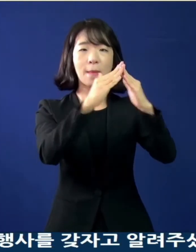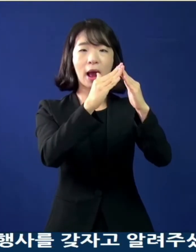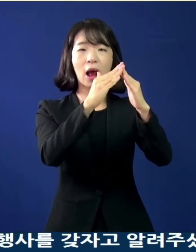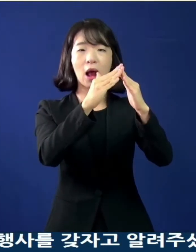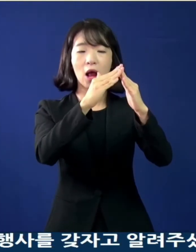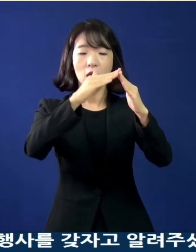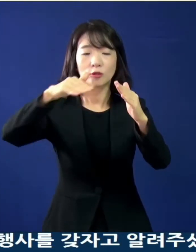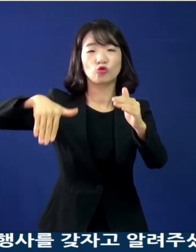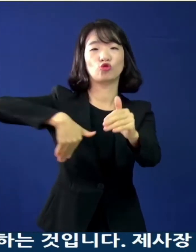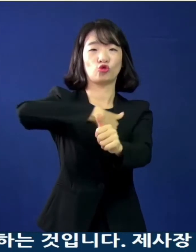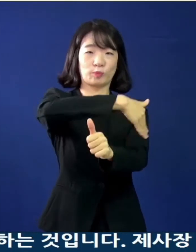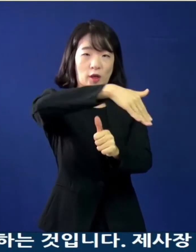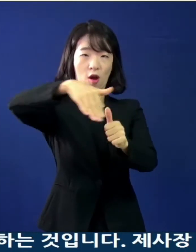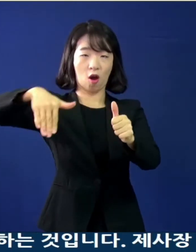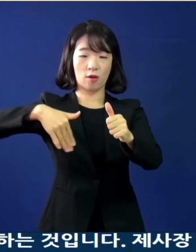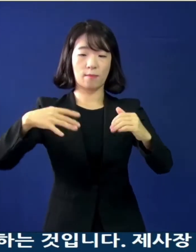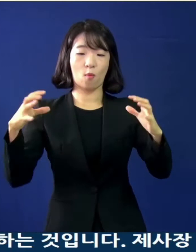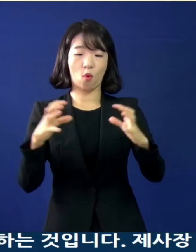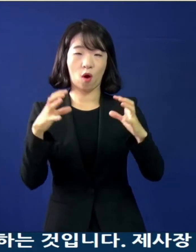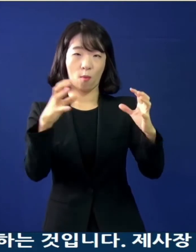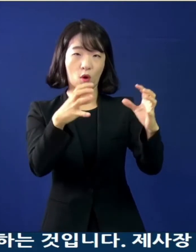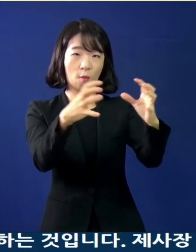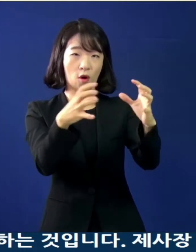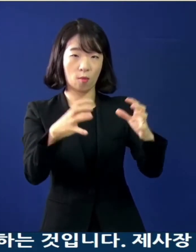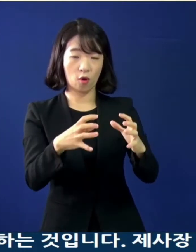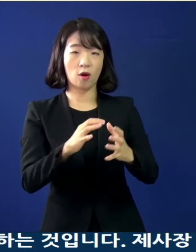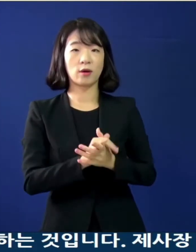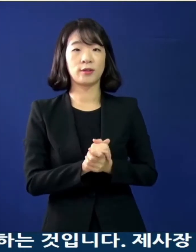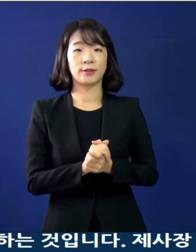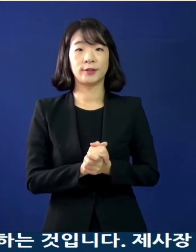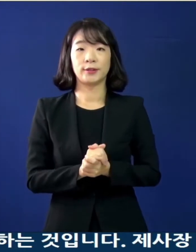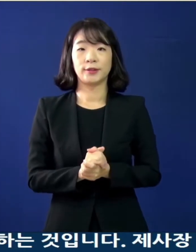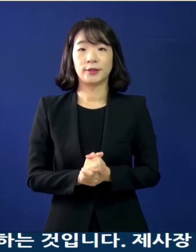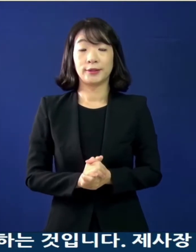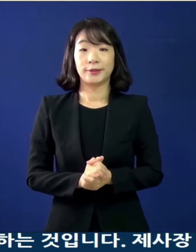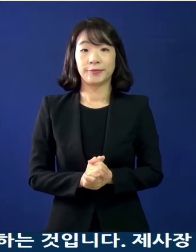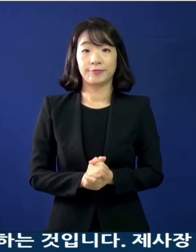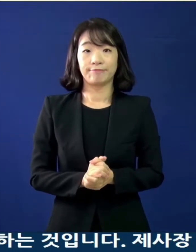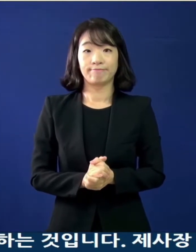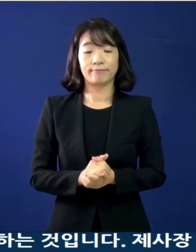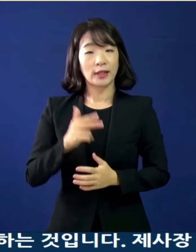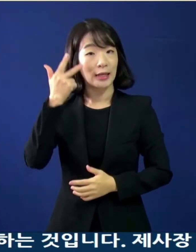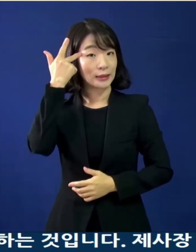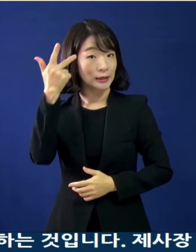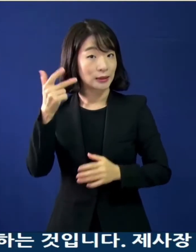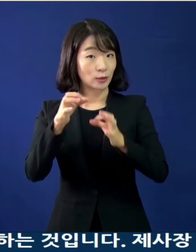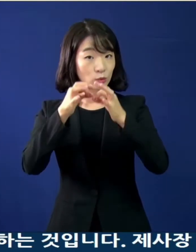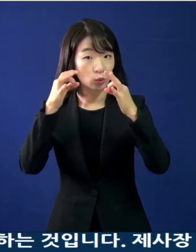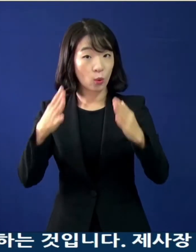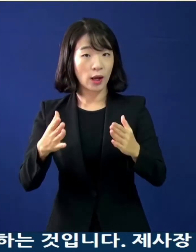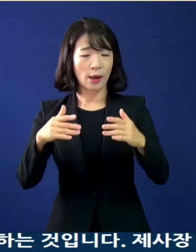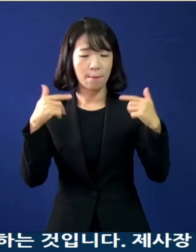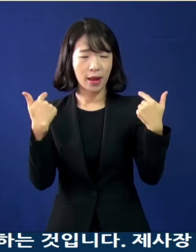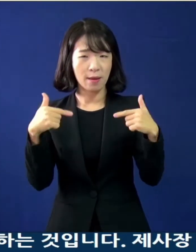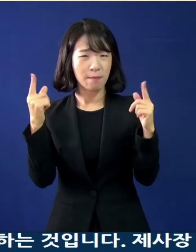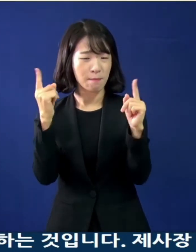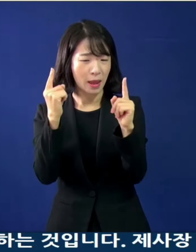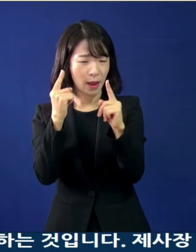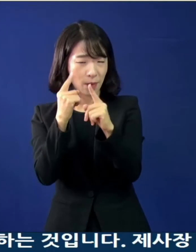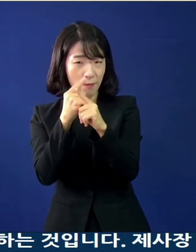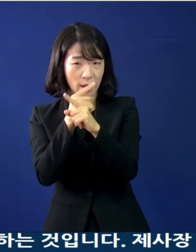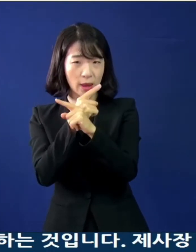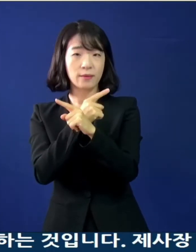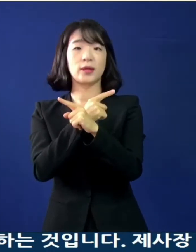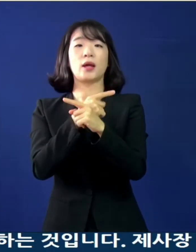성막 주변에 이들이 다 모여 있게 됩니다. 예외 없이 모여 있게 되고요. 7일 동안 매일